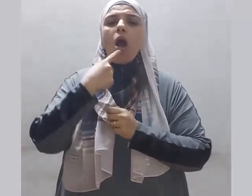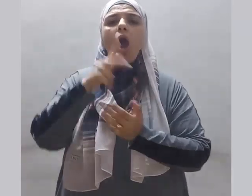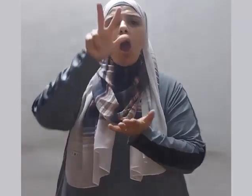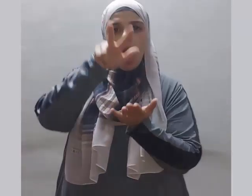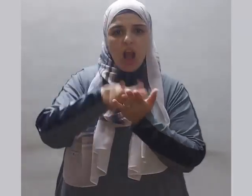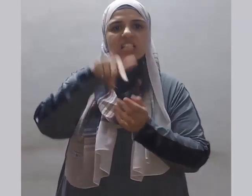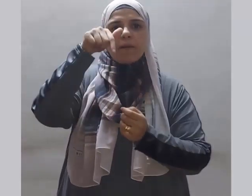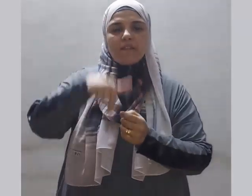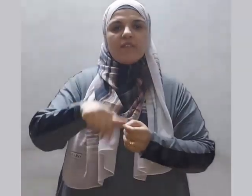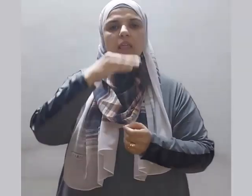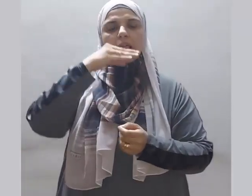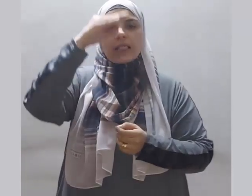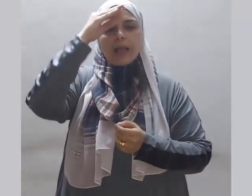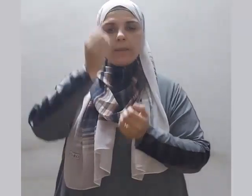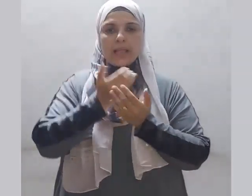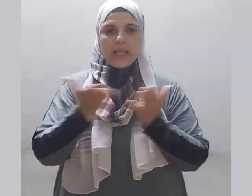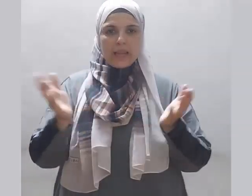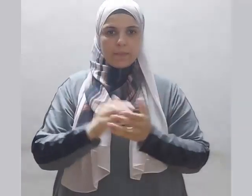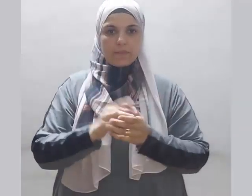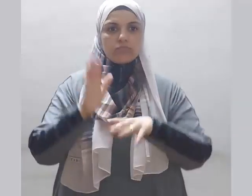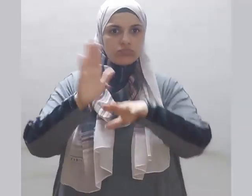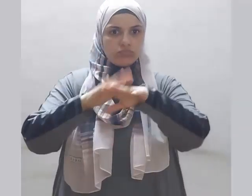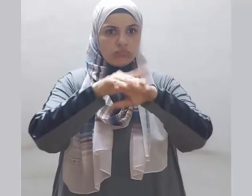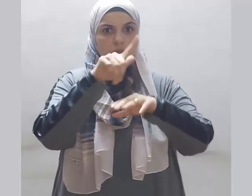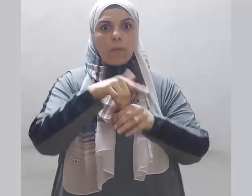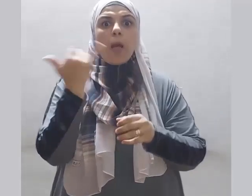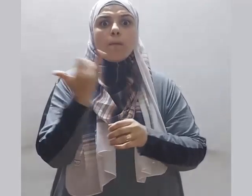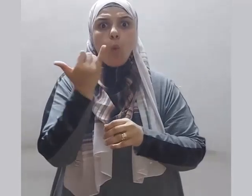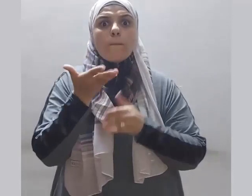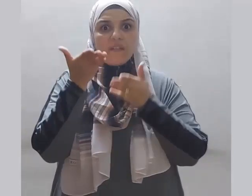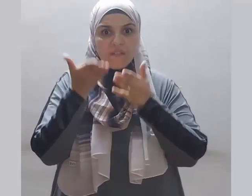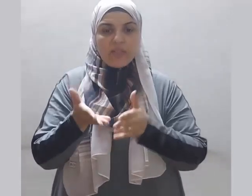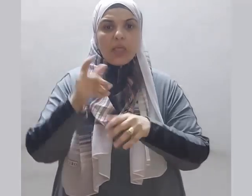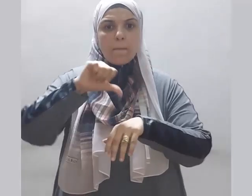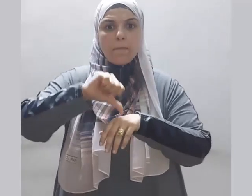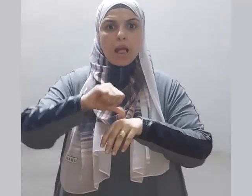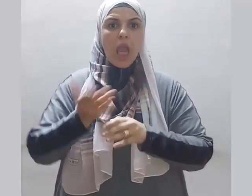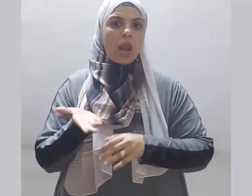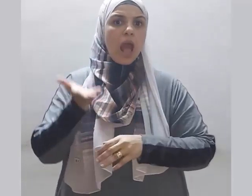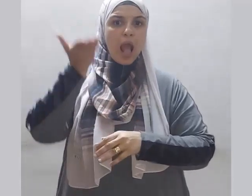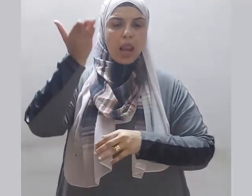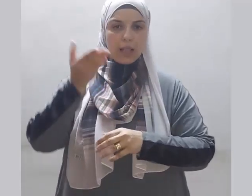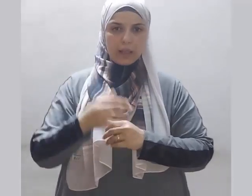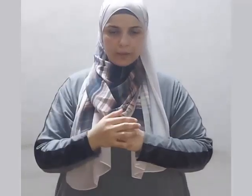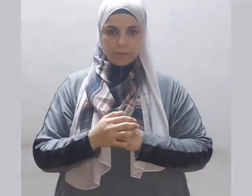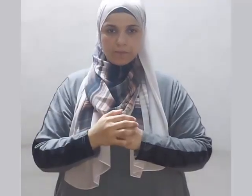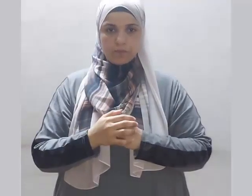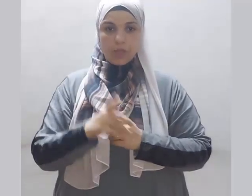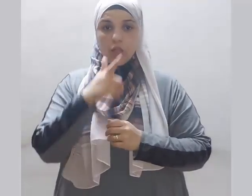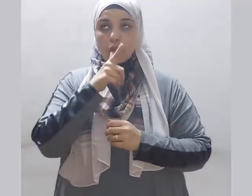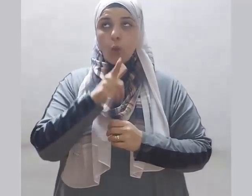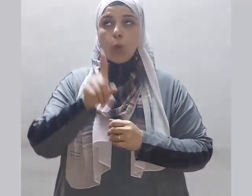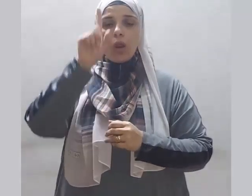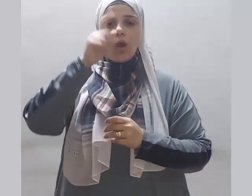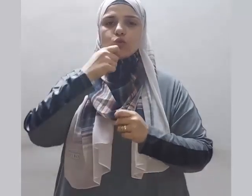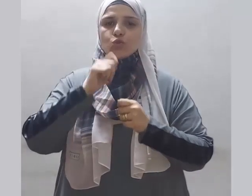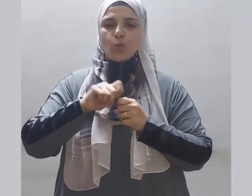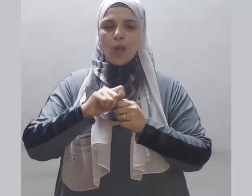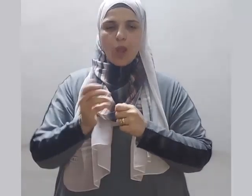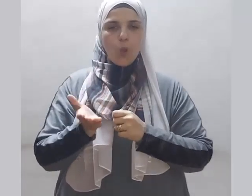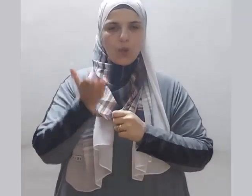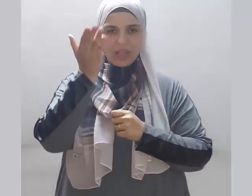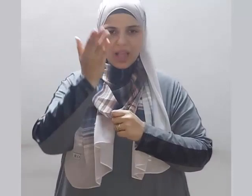بها في كتابه الكريم تنويها بشانها وتعظيما لمكانتها حيث يقول الحق